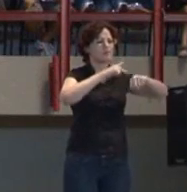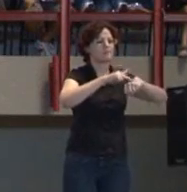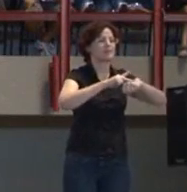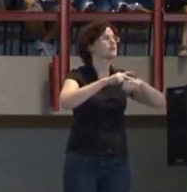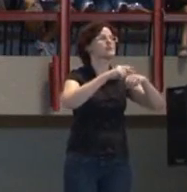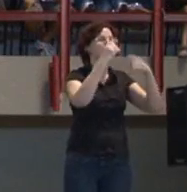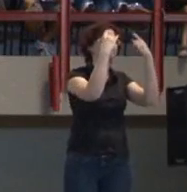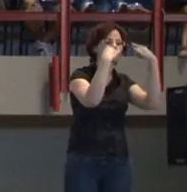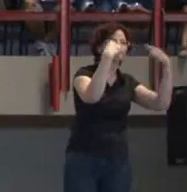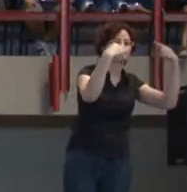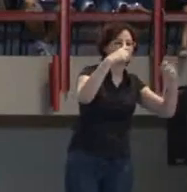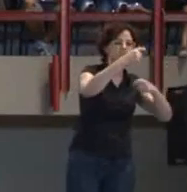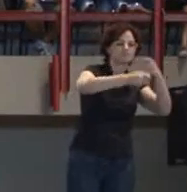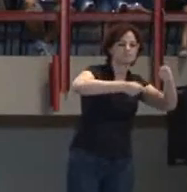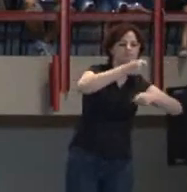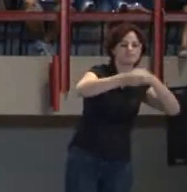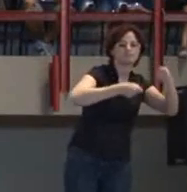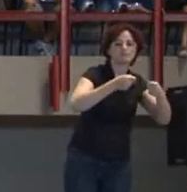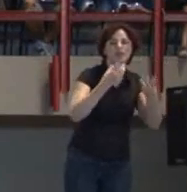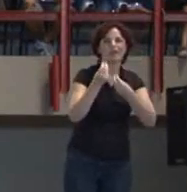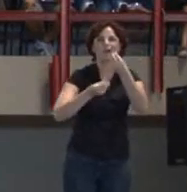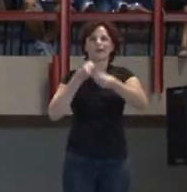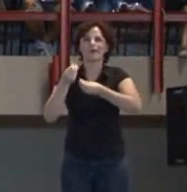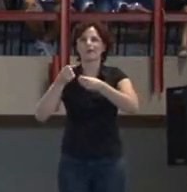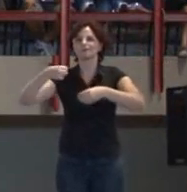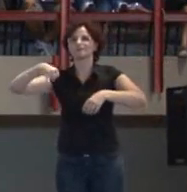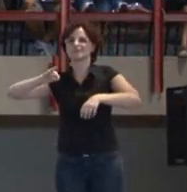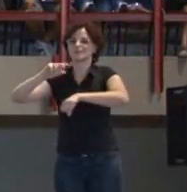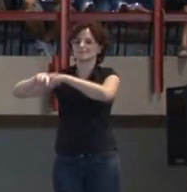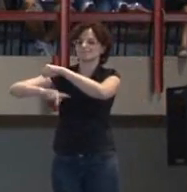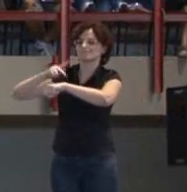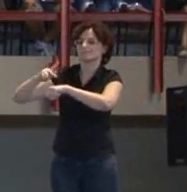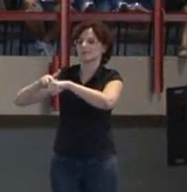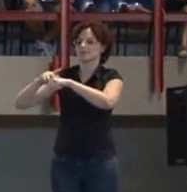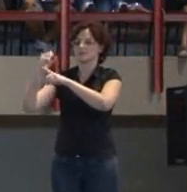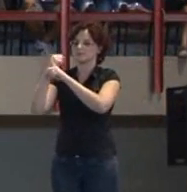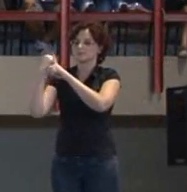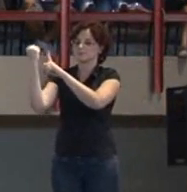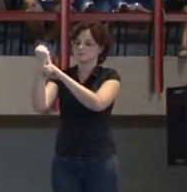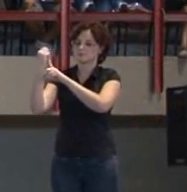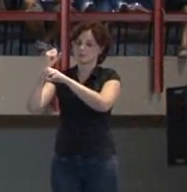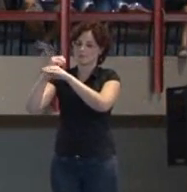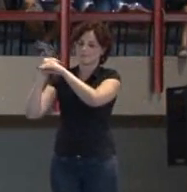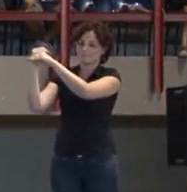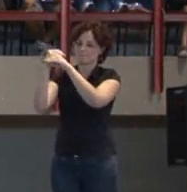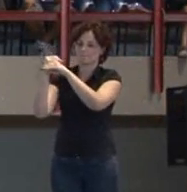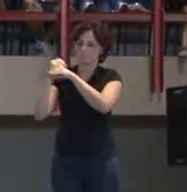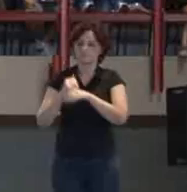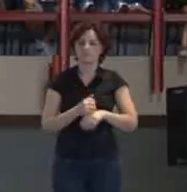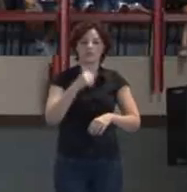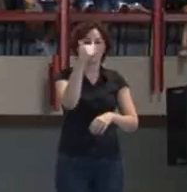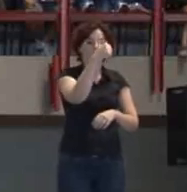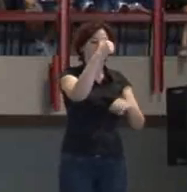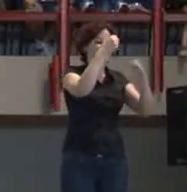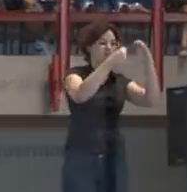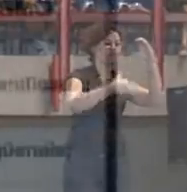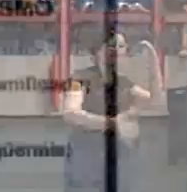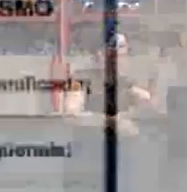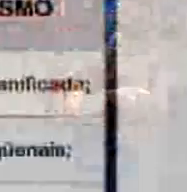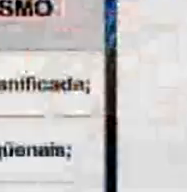e como seria se a gente vivesse num país socialista vamos pelo primeiro primeira característica do do capitalismo que a gente